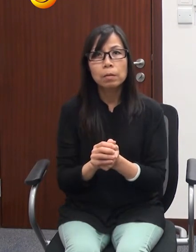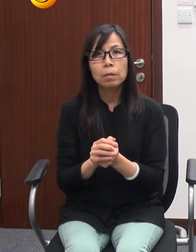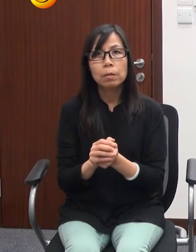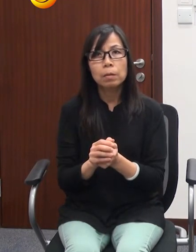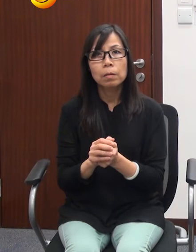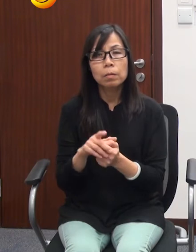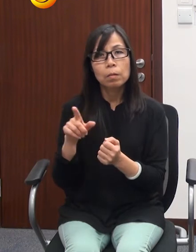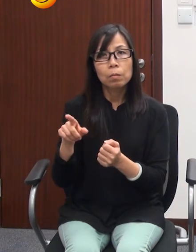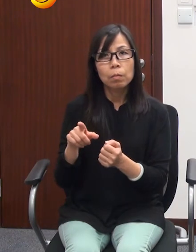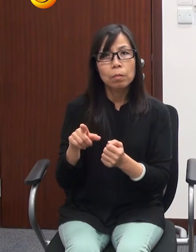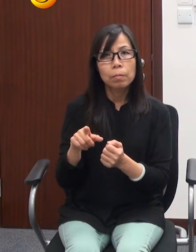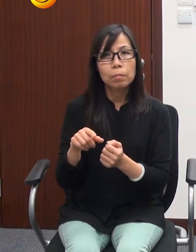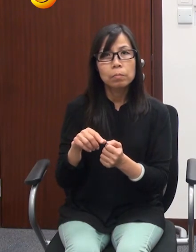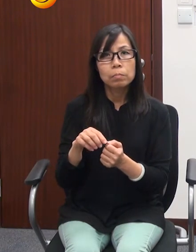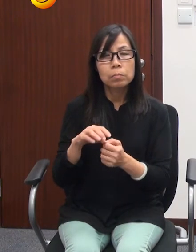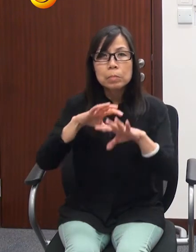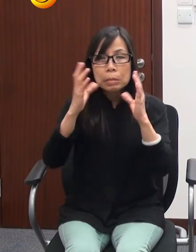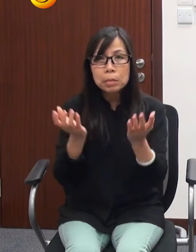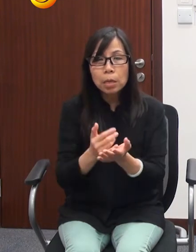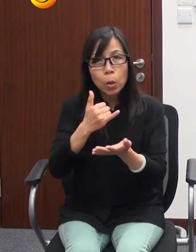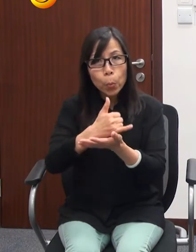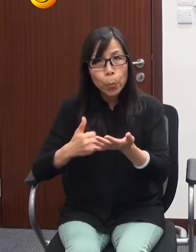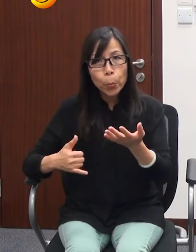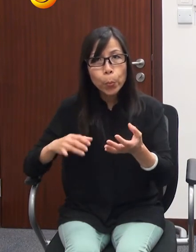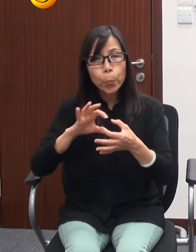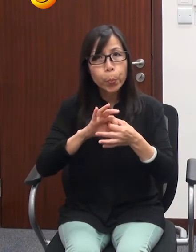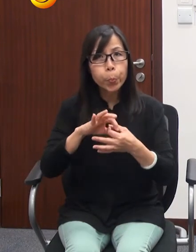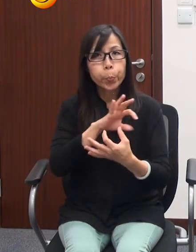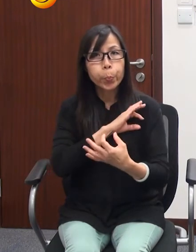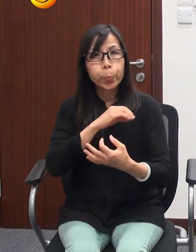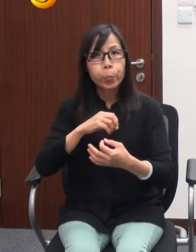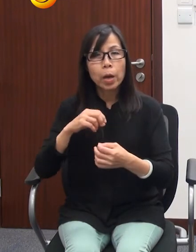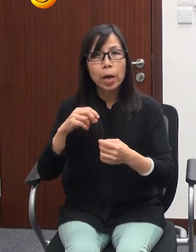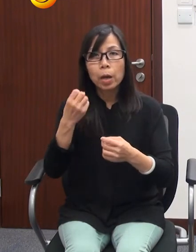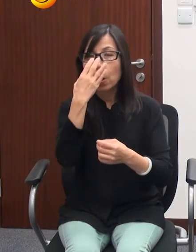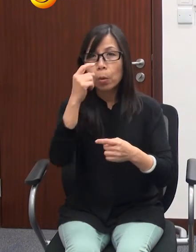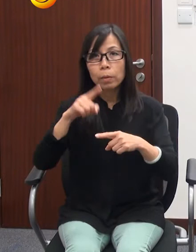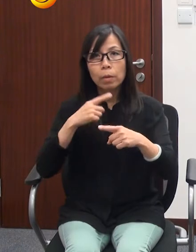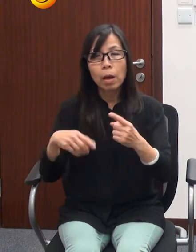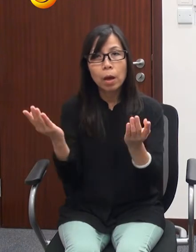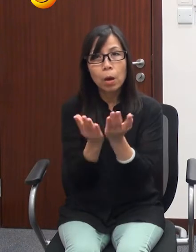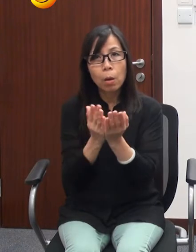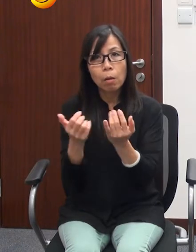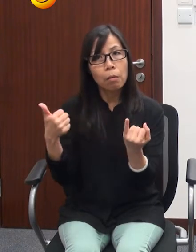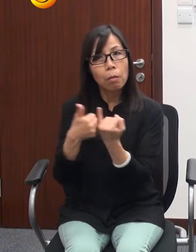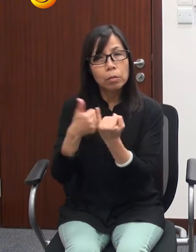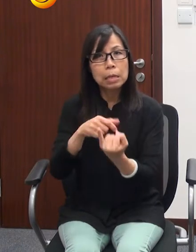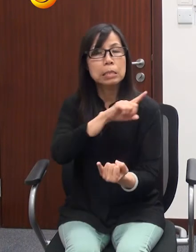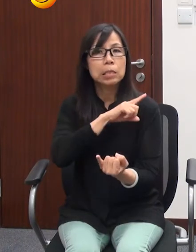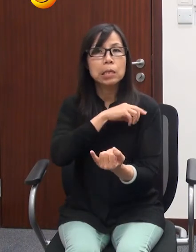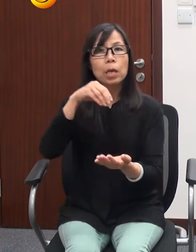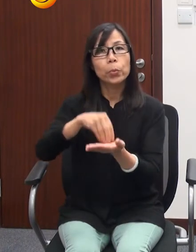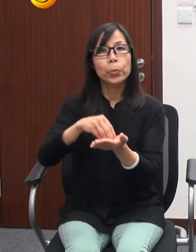都好誠實一樣嘢，就係話其實成個退聯咧，其實係香港大學裏邊嘅學生自己嘅一個決定啦，好想證實依樣